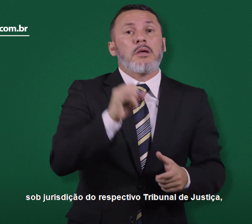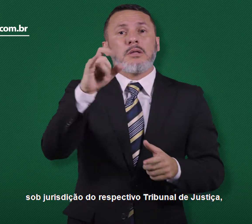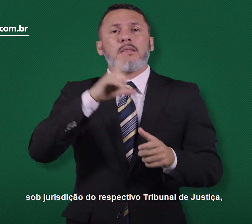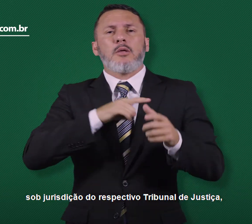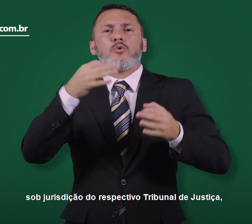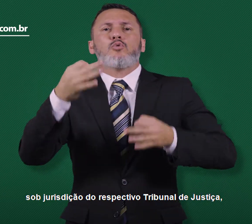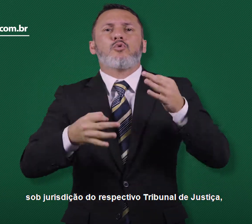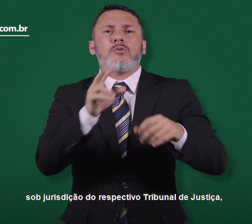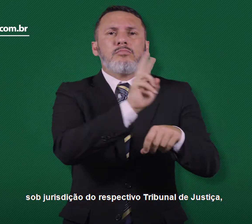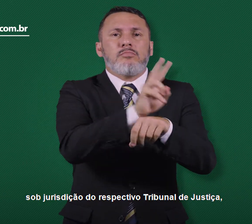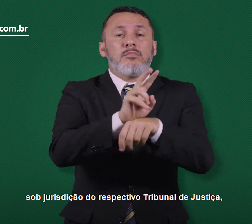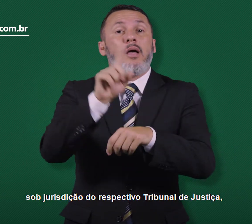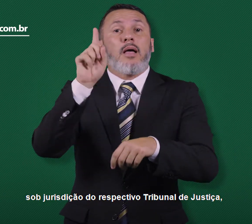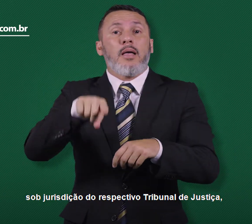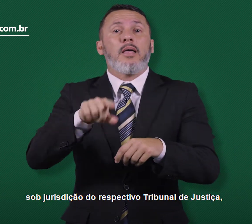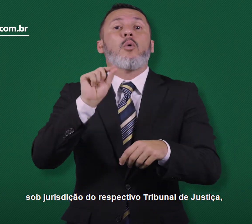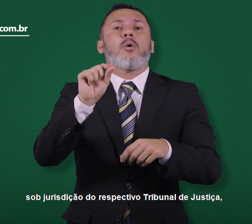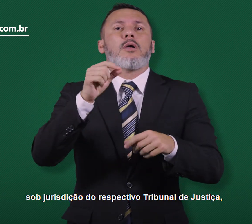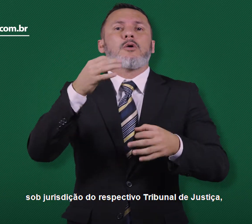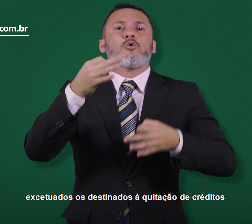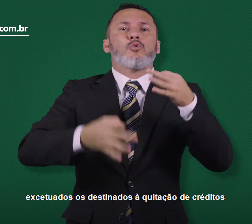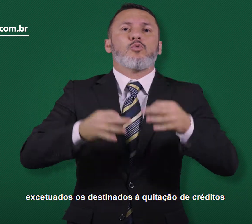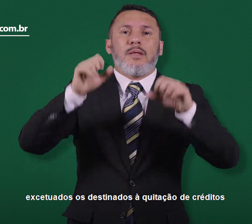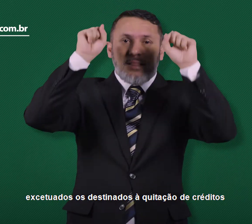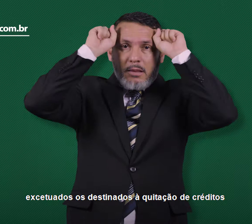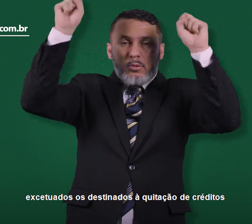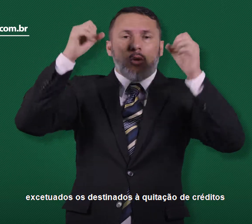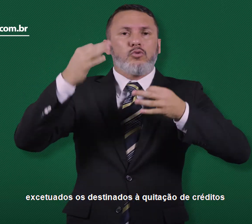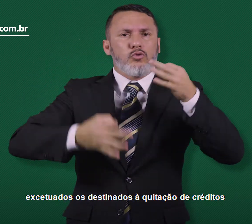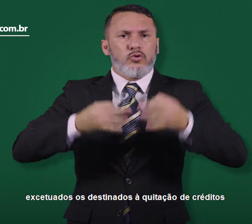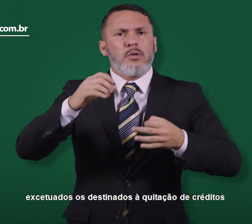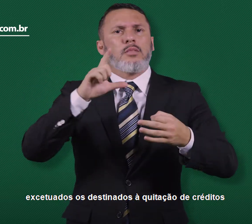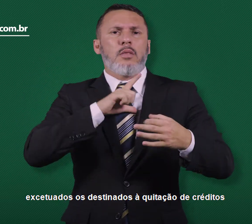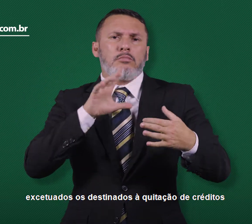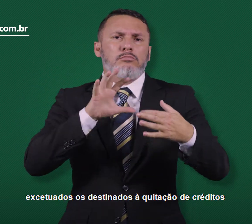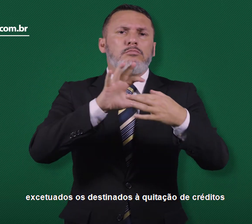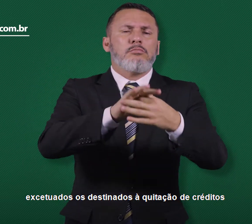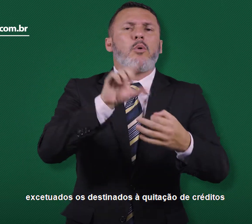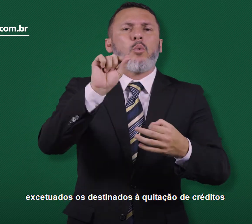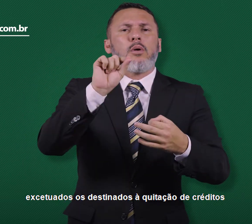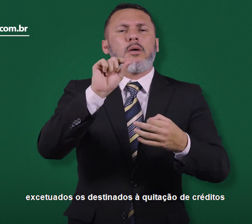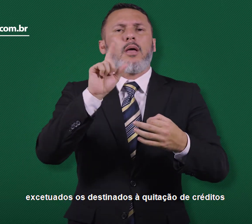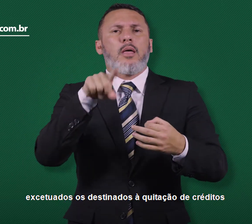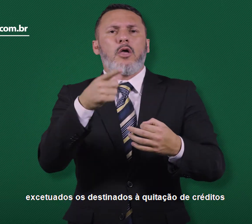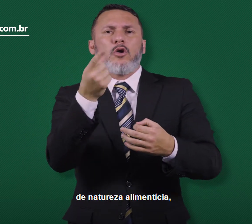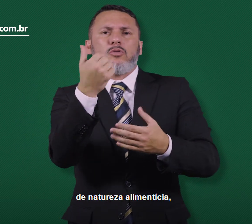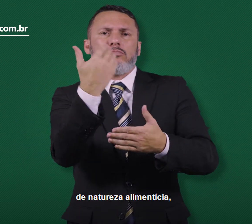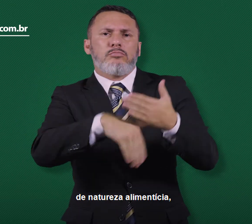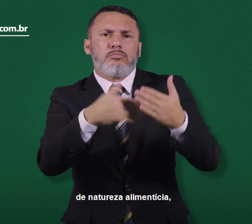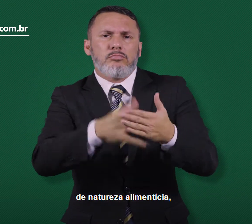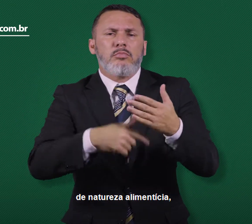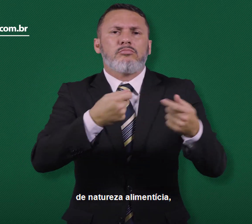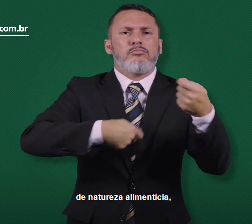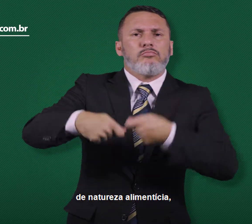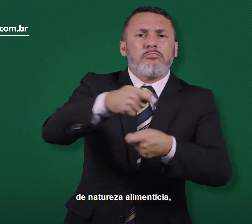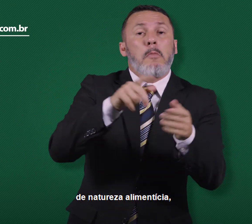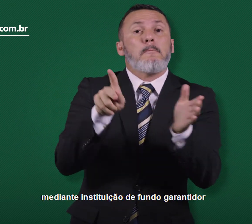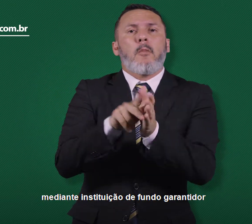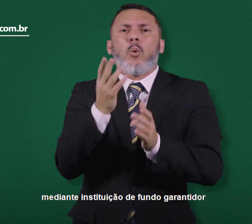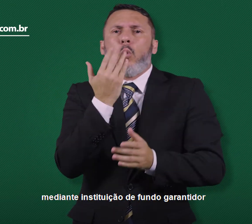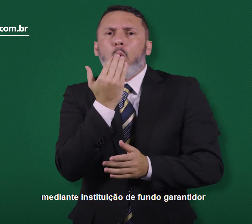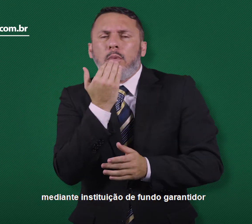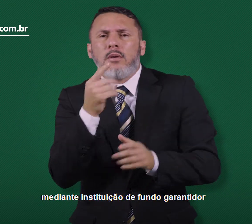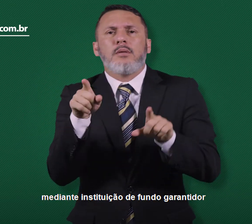sob jurisdição do respectivo Tribunal de Justiça, executados os destinados à aquitação de crédito de natureza